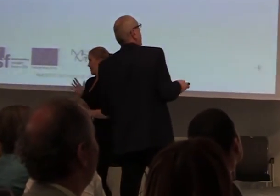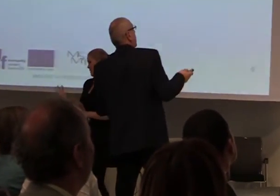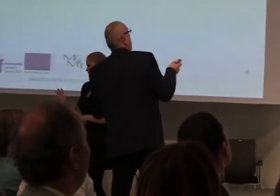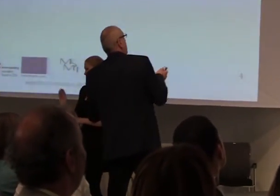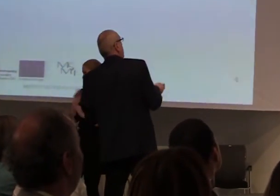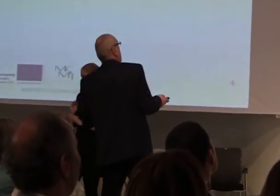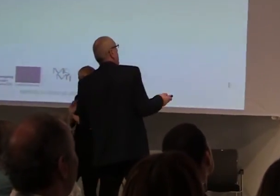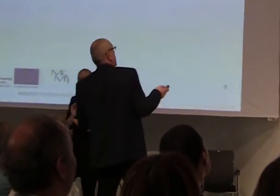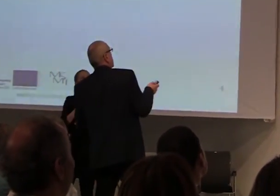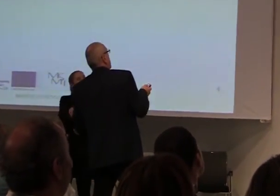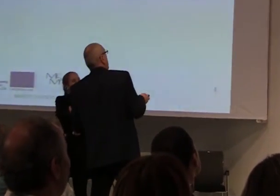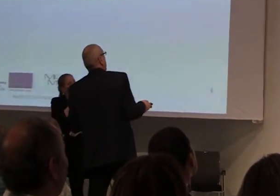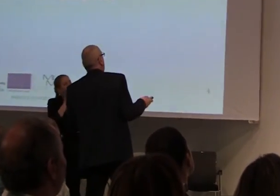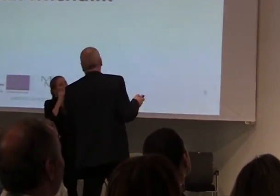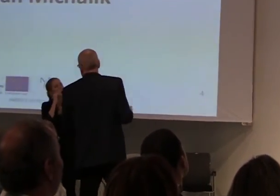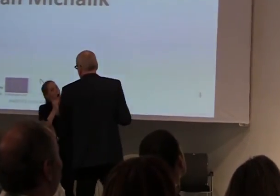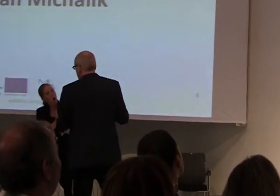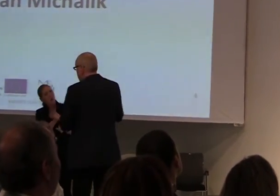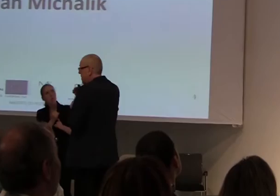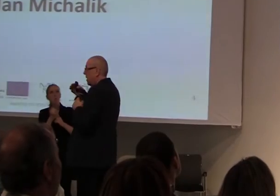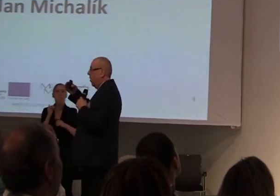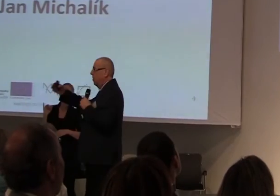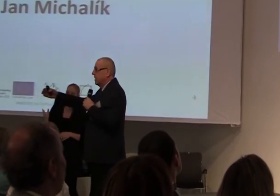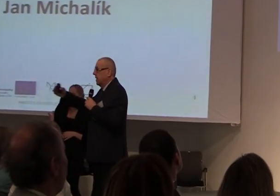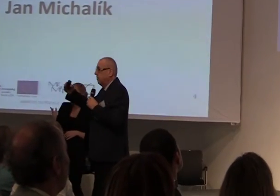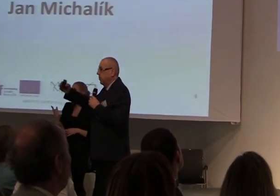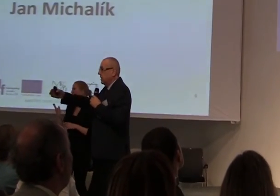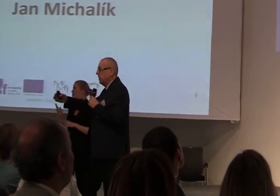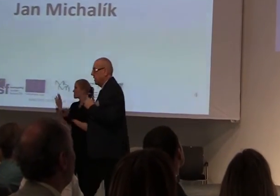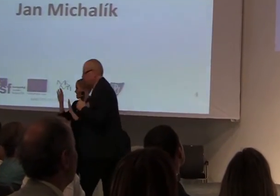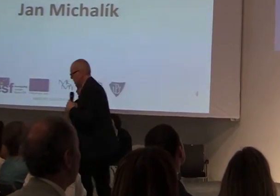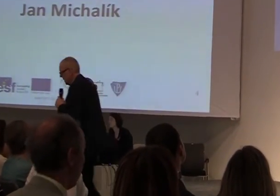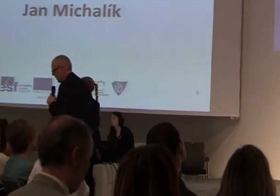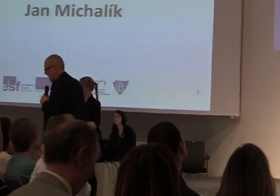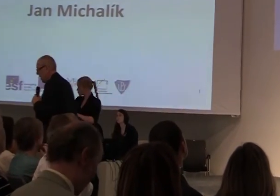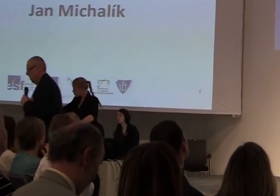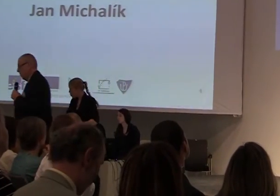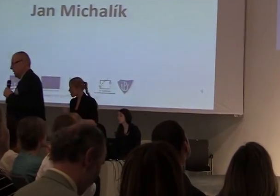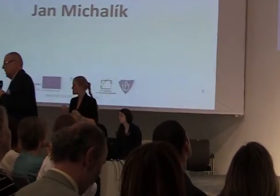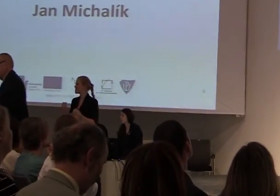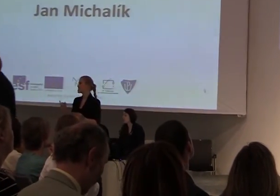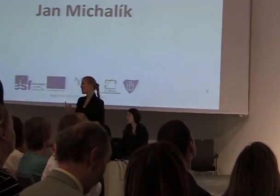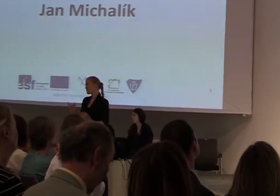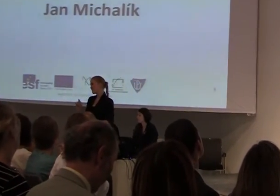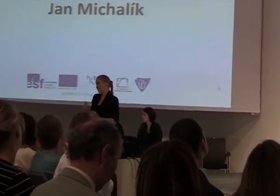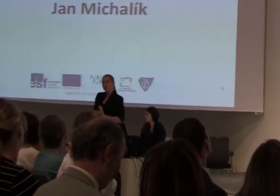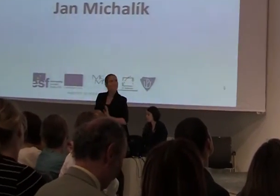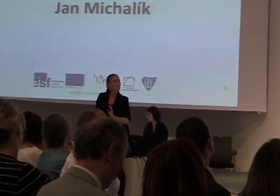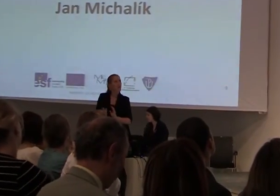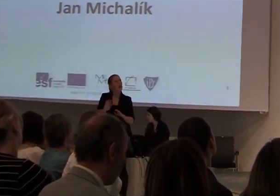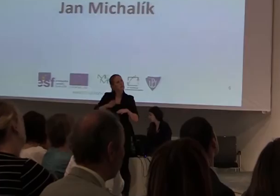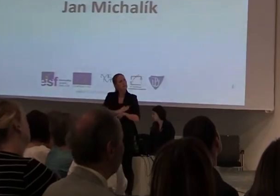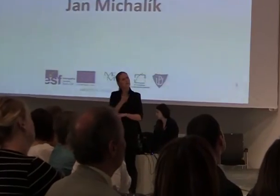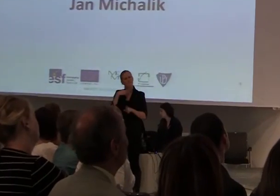krok, ano, a spíše ano, čili jakési obecné pozitivní naladění. Dobře, to je obecné